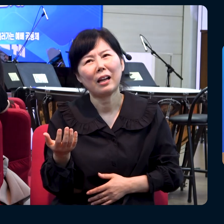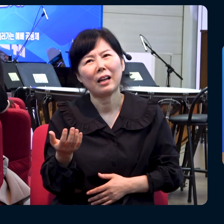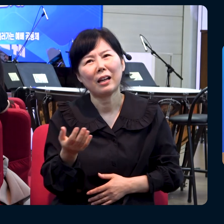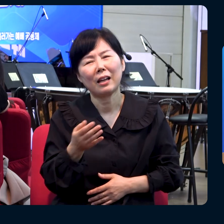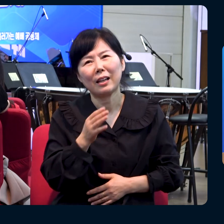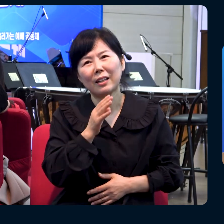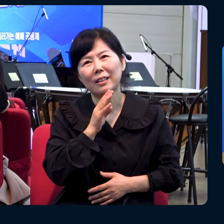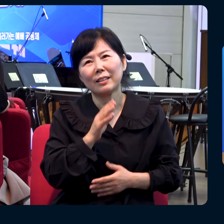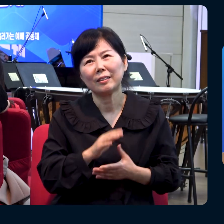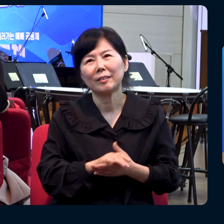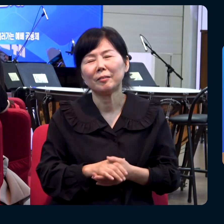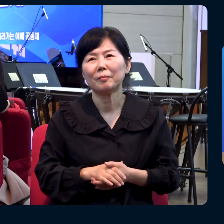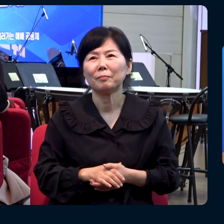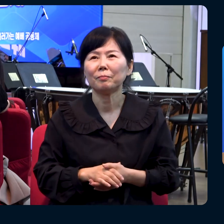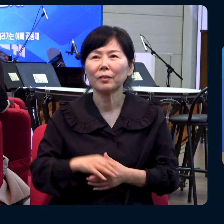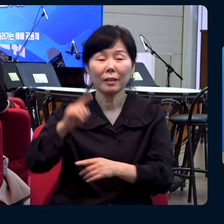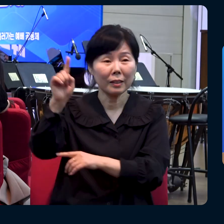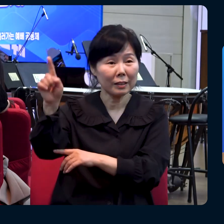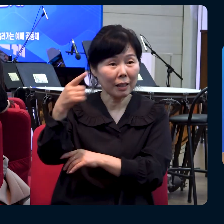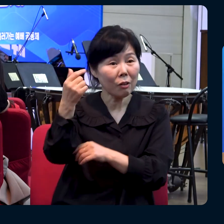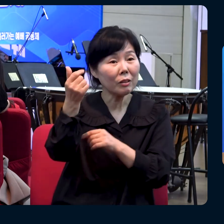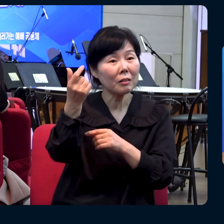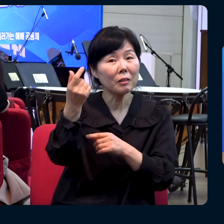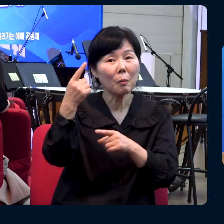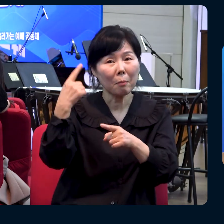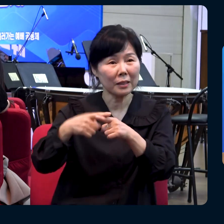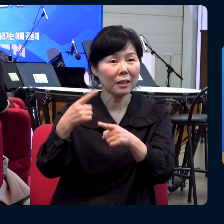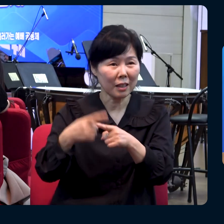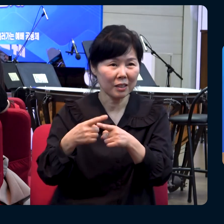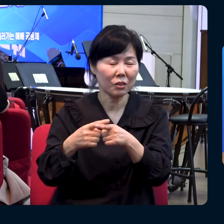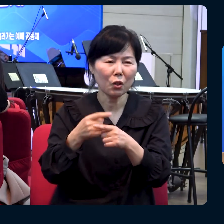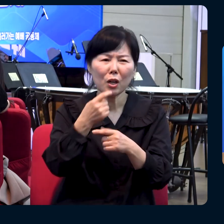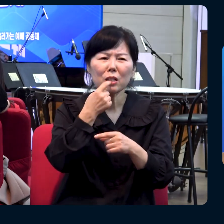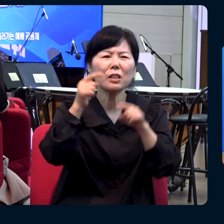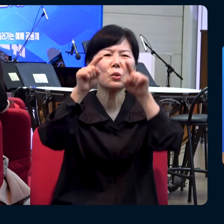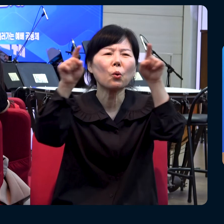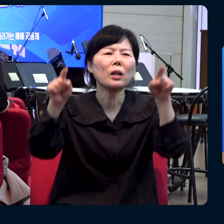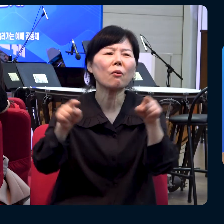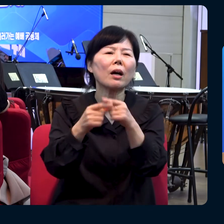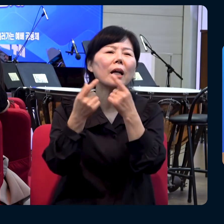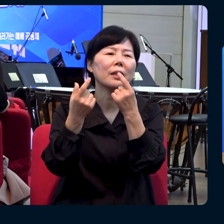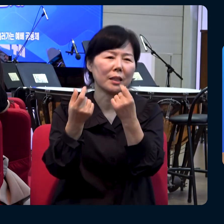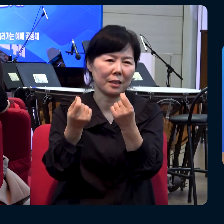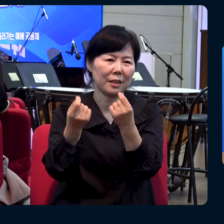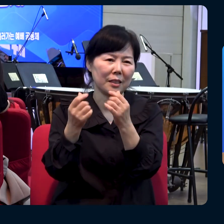다윗이 제일 강한 사람이 아니에요. 다윗도 우리처럼 종이짝처럼 약한 사람이에요.